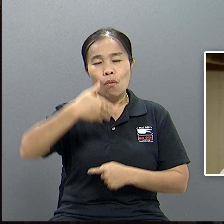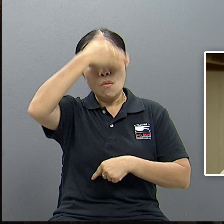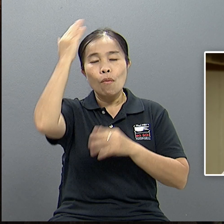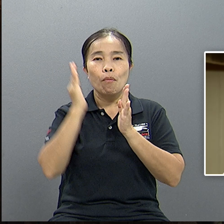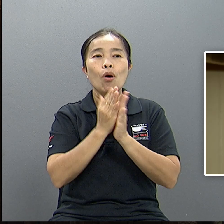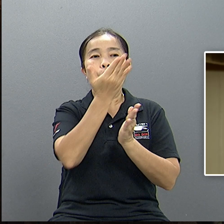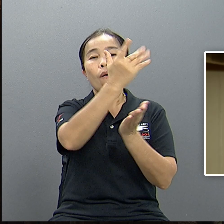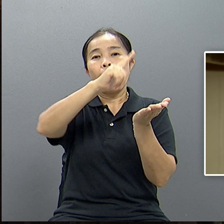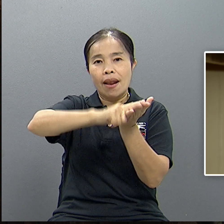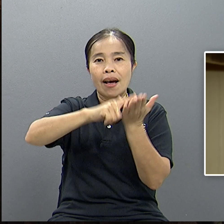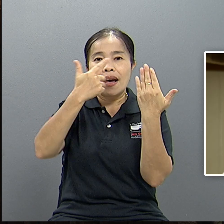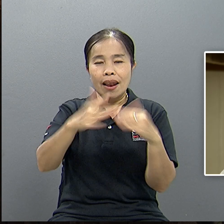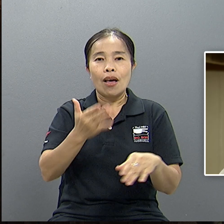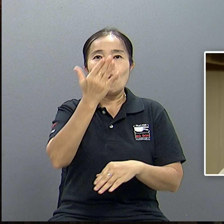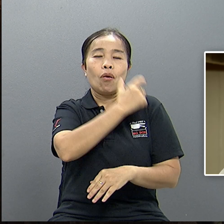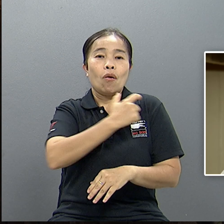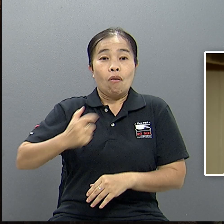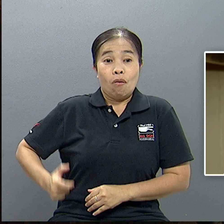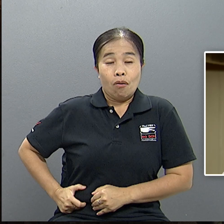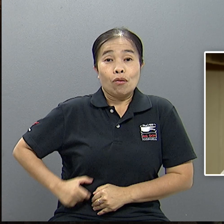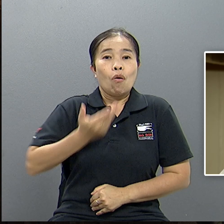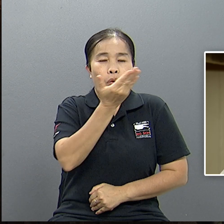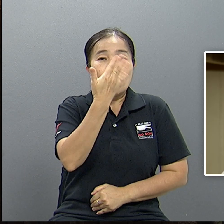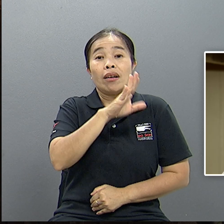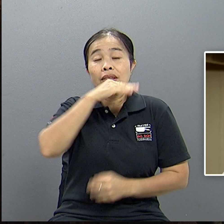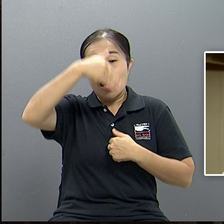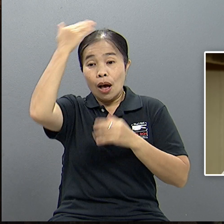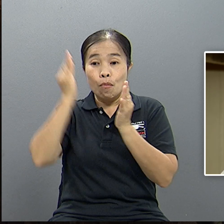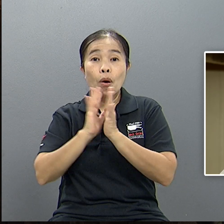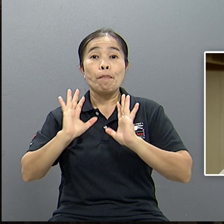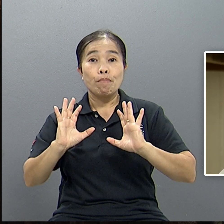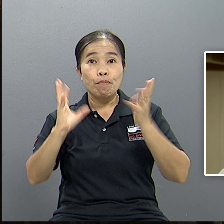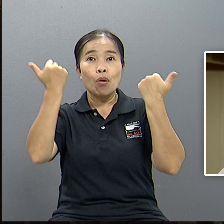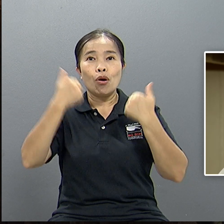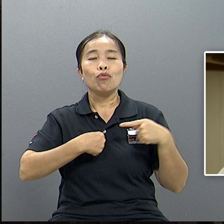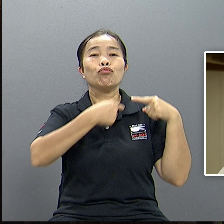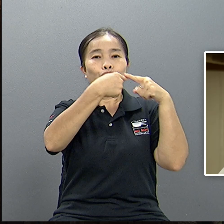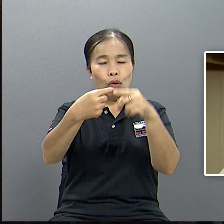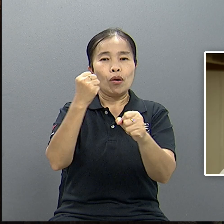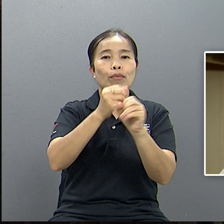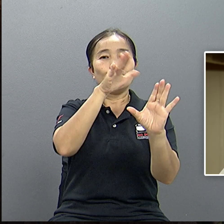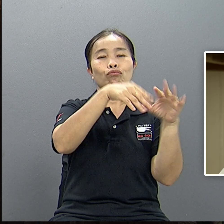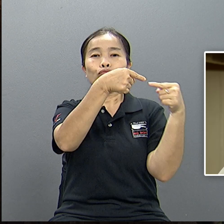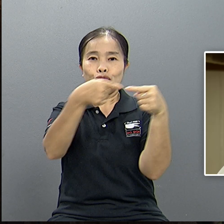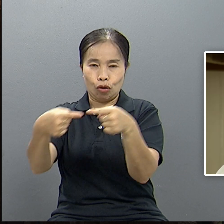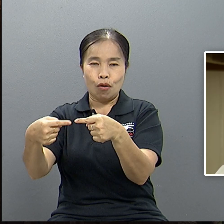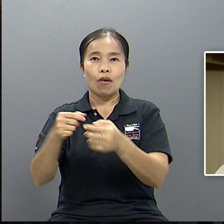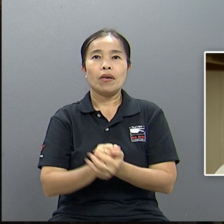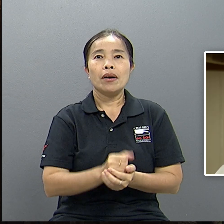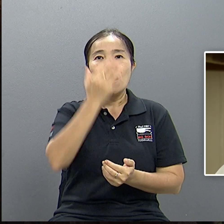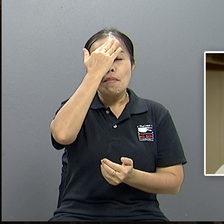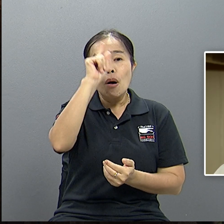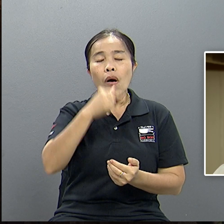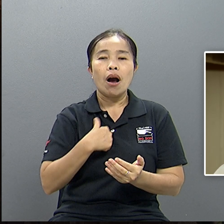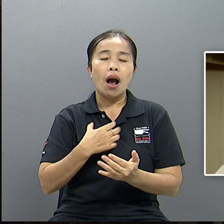วก็ขอพระราชทานพระอนุญาตเมื่อสึกออกไปเราจะกลับไปทำงานที่นั่นทันทีเพราะว่าอย่างน้อยเ